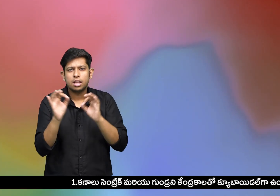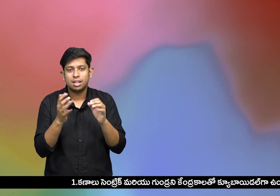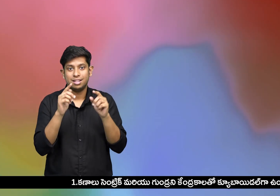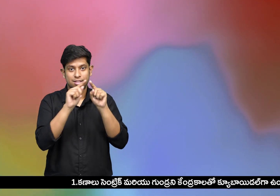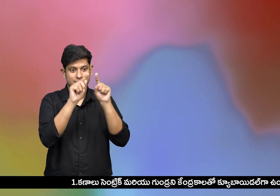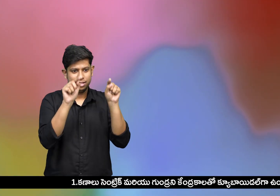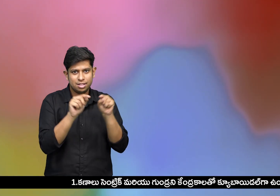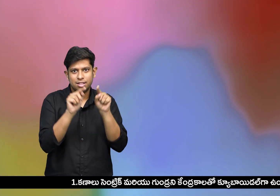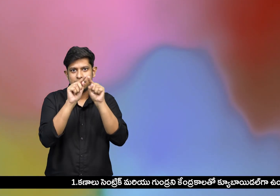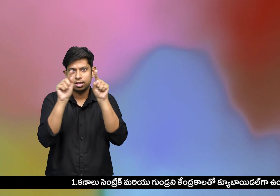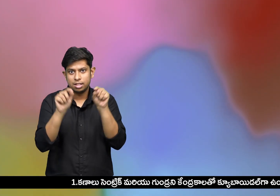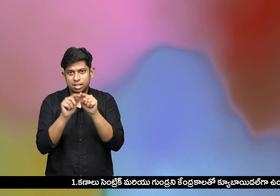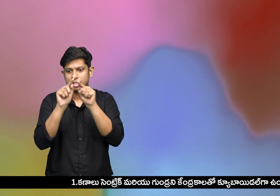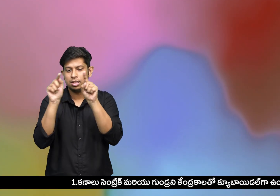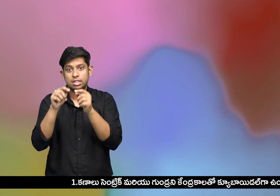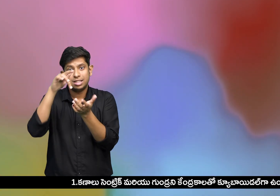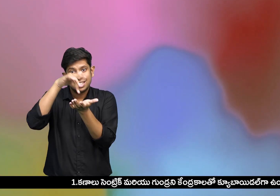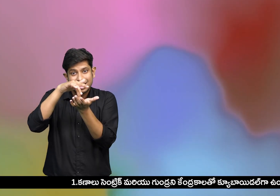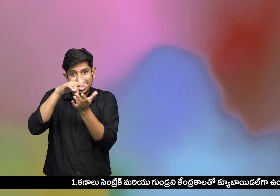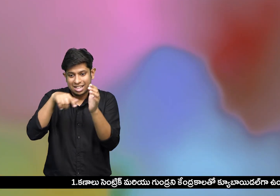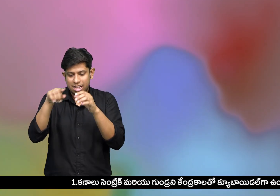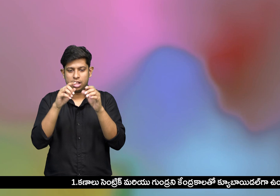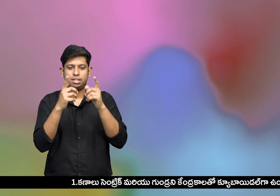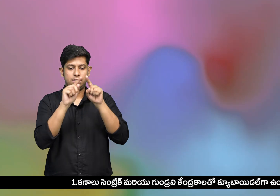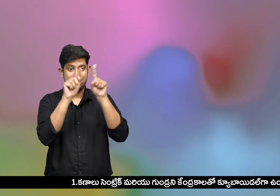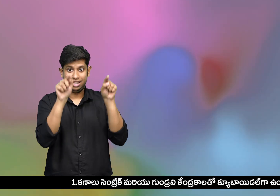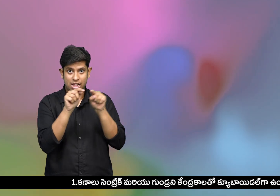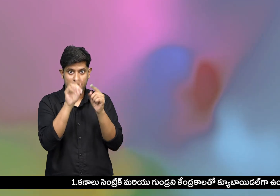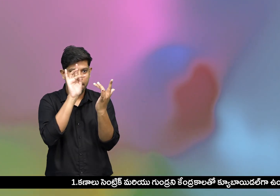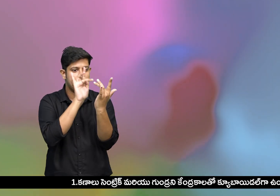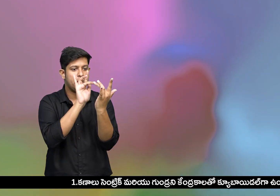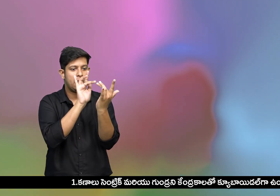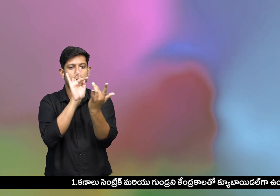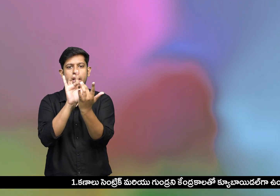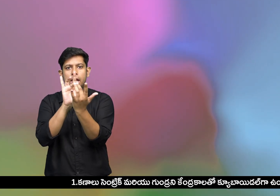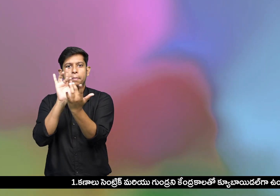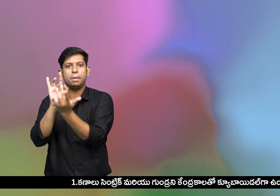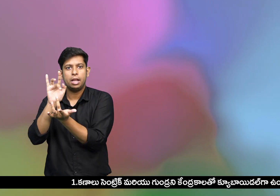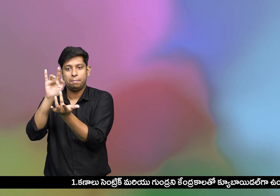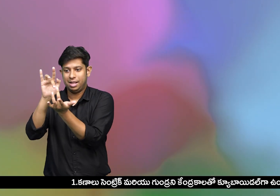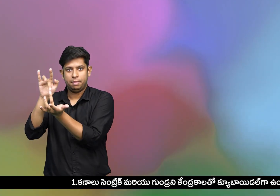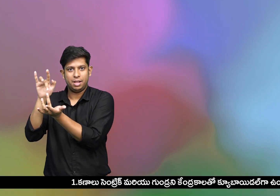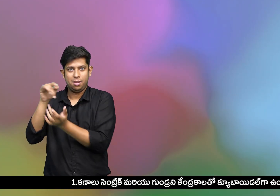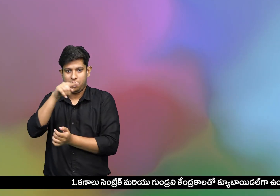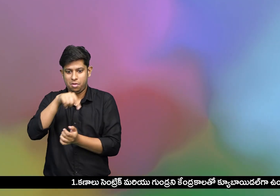ఒకటి, కణాలు సెంట్రిక్ మరియు గుండ్రని కేంద్రకాలతో క్యూబాయిడల్గా ఉంటాయి.